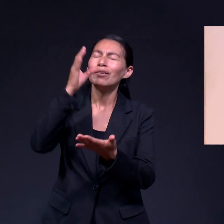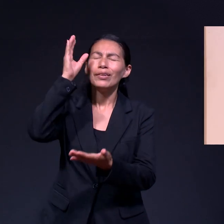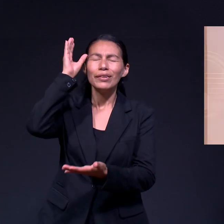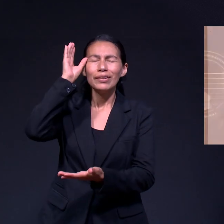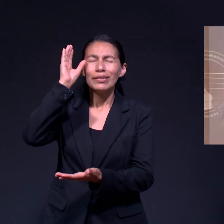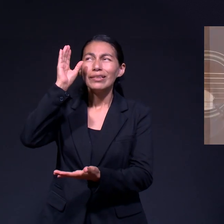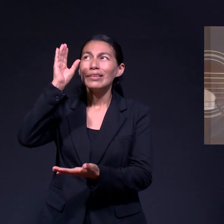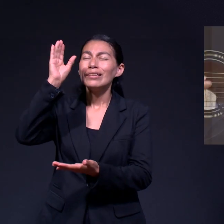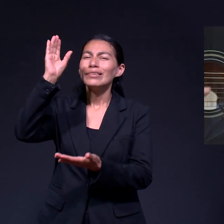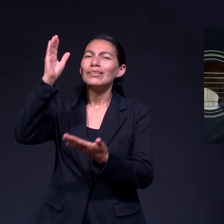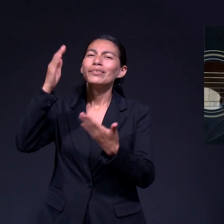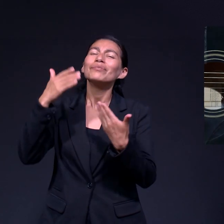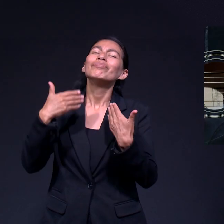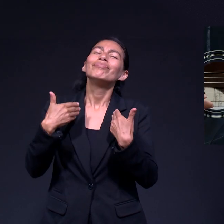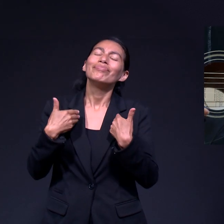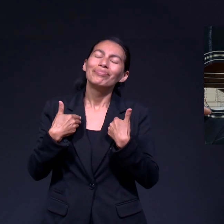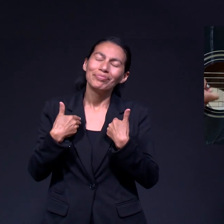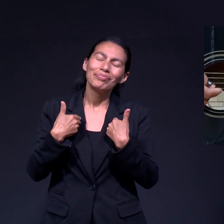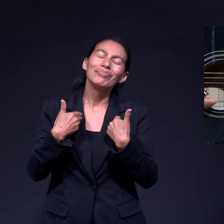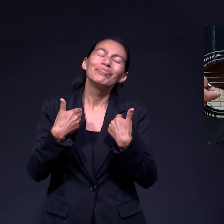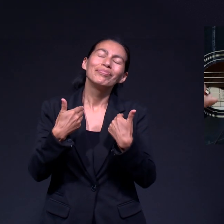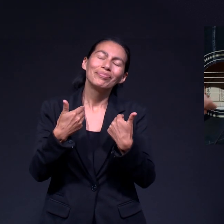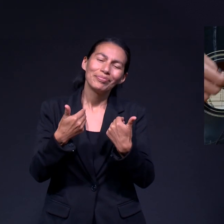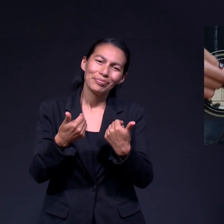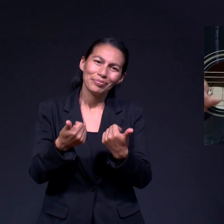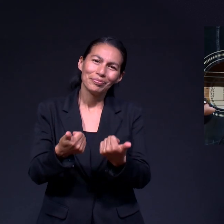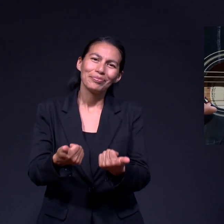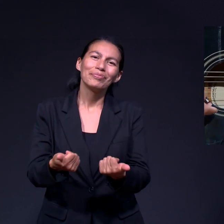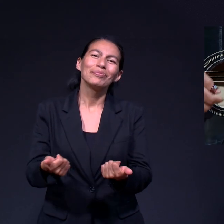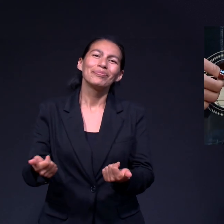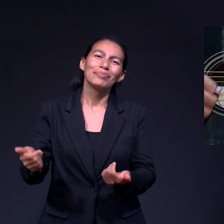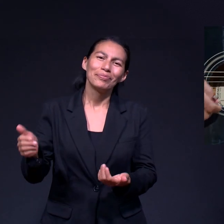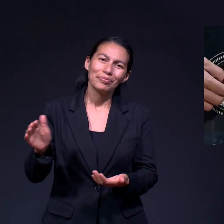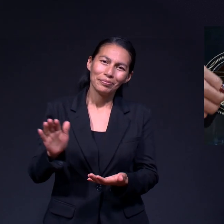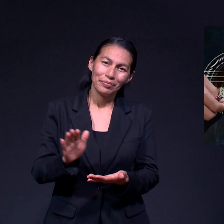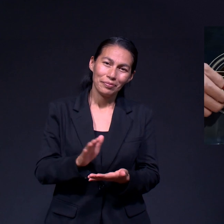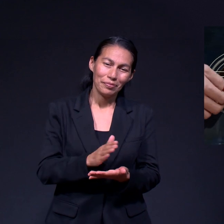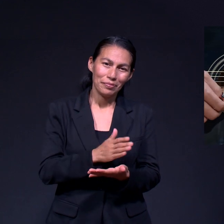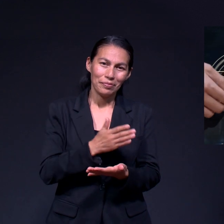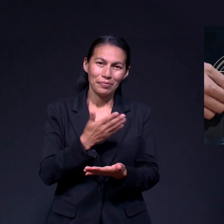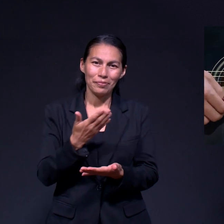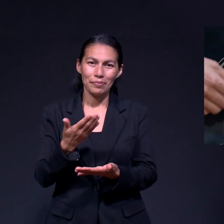Solo Cristo puede ver